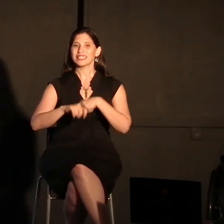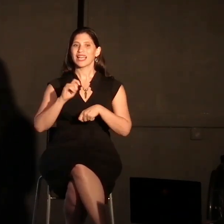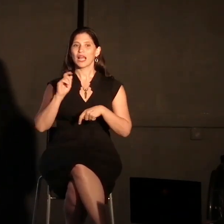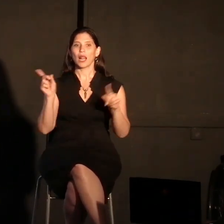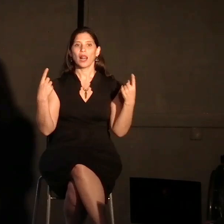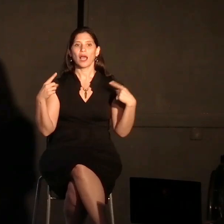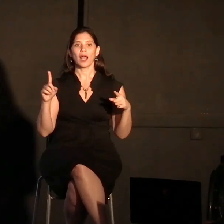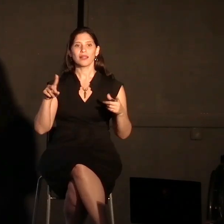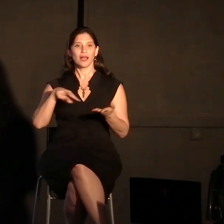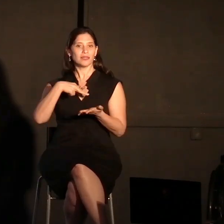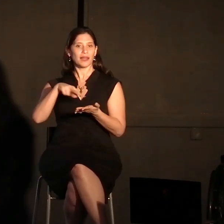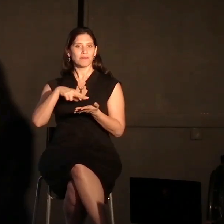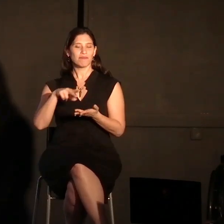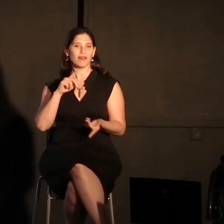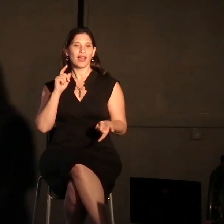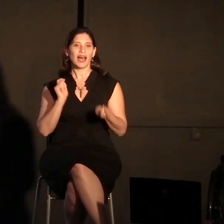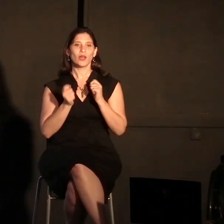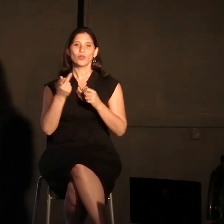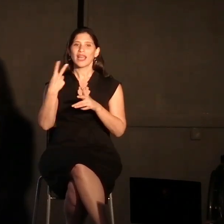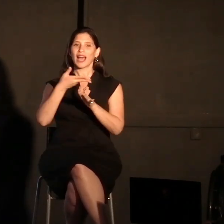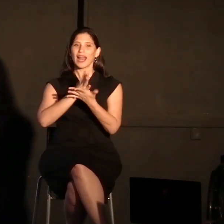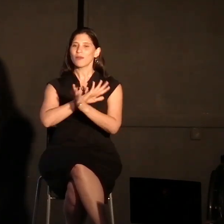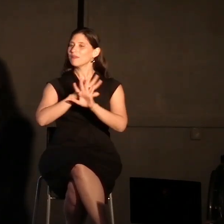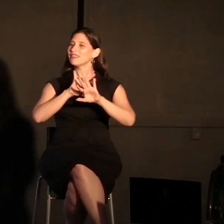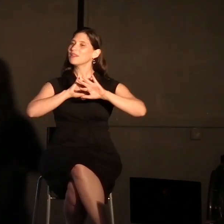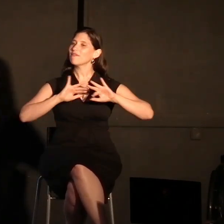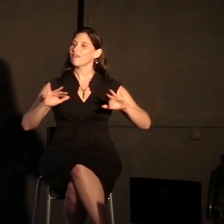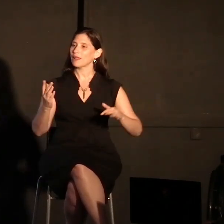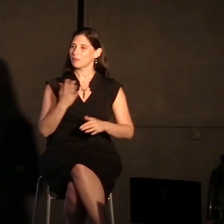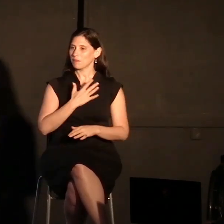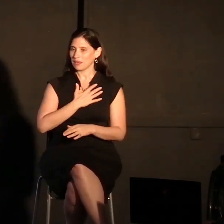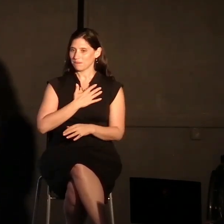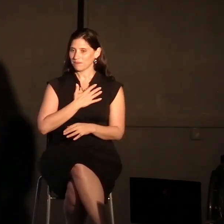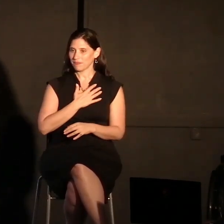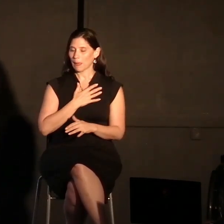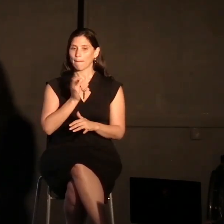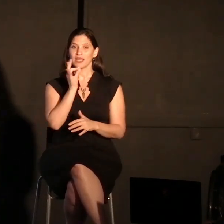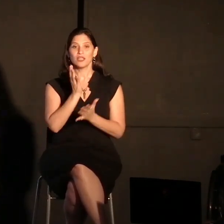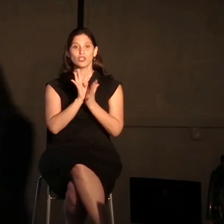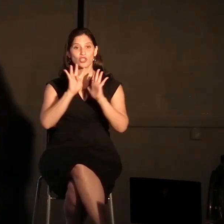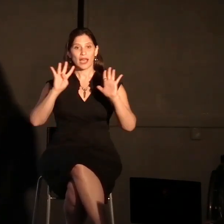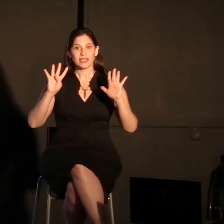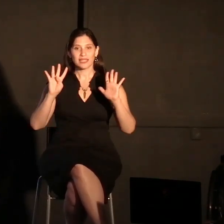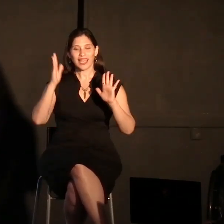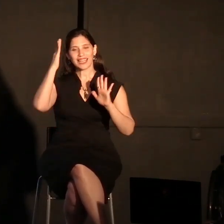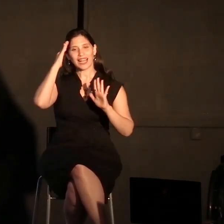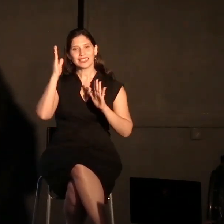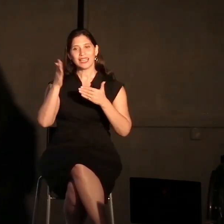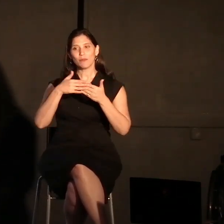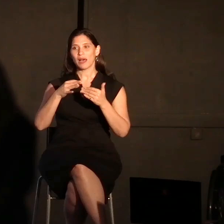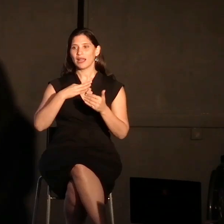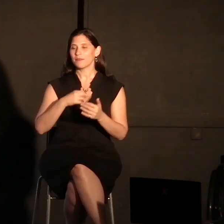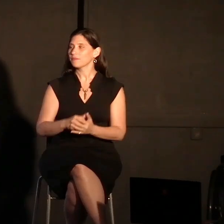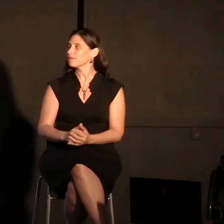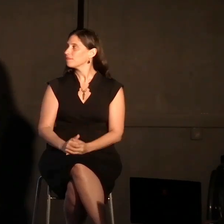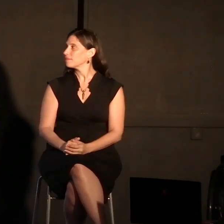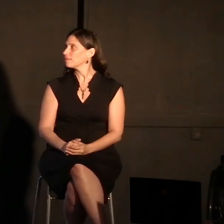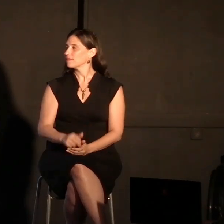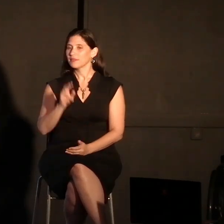הריקוד היה חלק בלתי נפרד ממני בגיל 19 הכרתי את בעלי